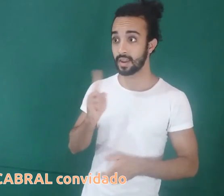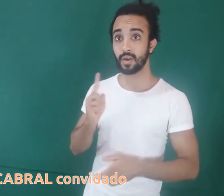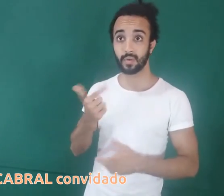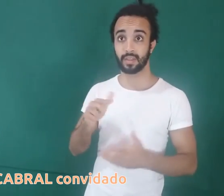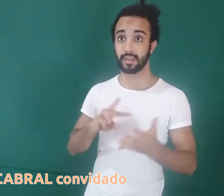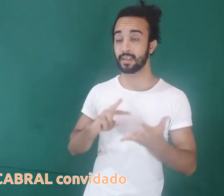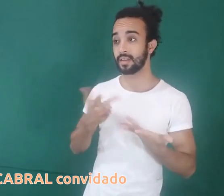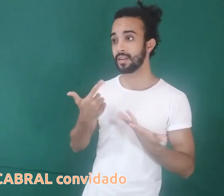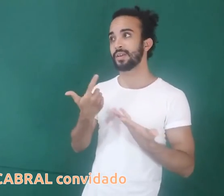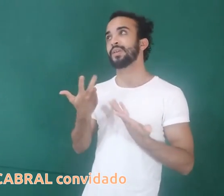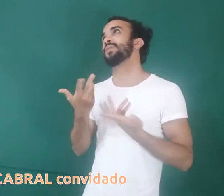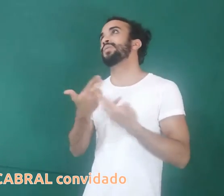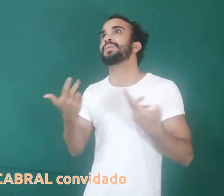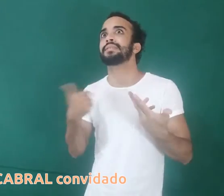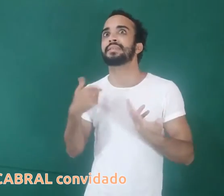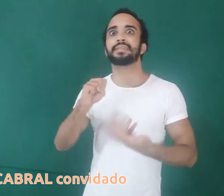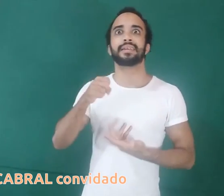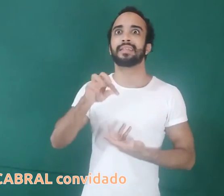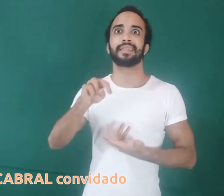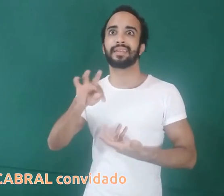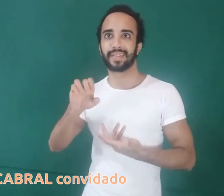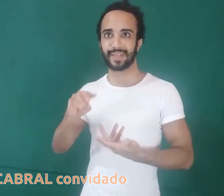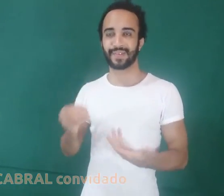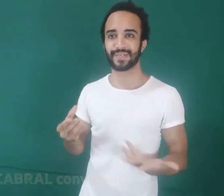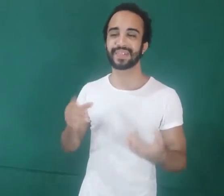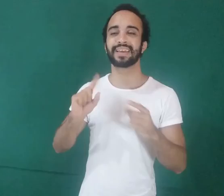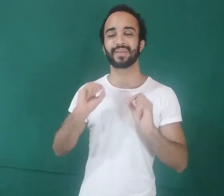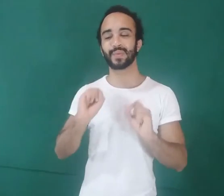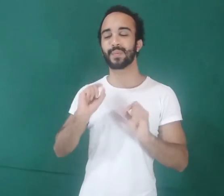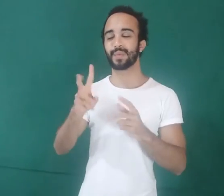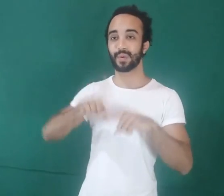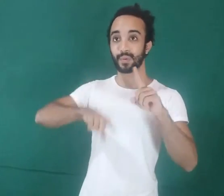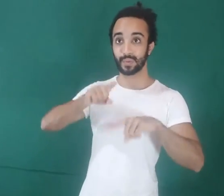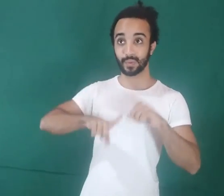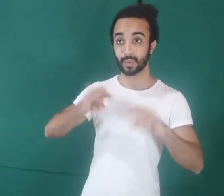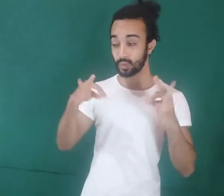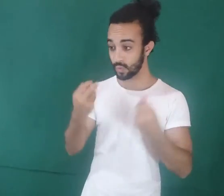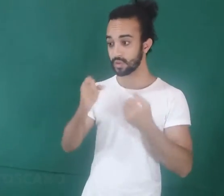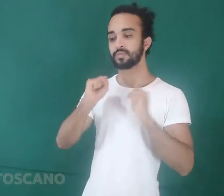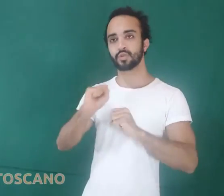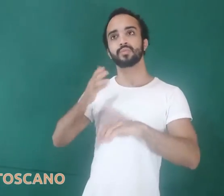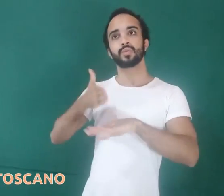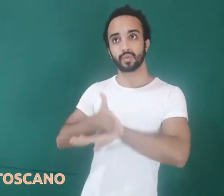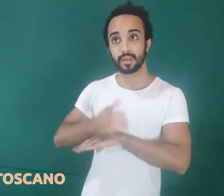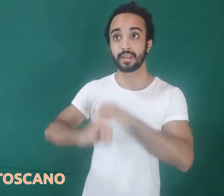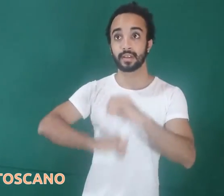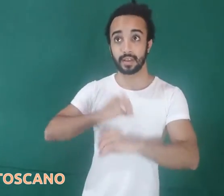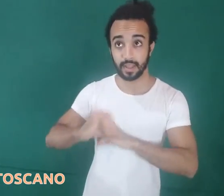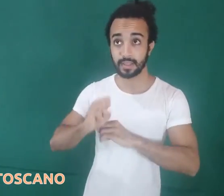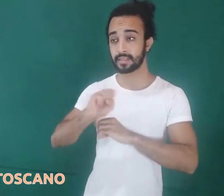um produto. um subproduto. Tá louca, vamos. Conta pro pessoal como é que eles te encontram na internet, como é que se alguém quiser entrar em contato